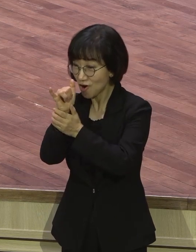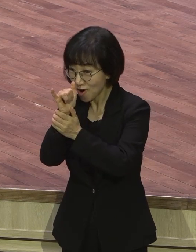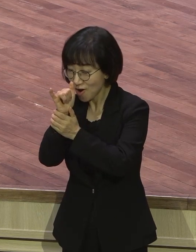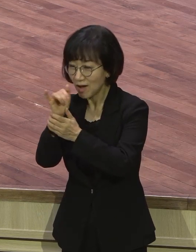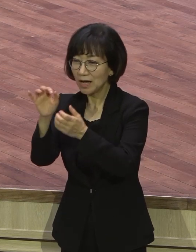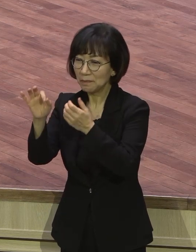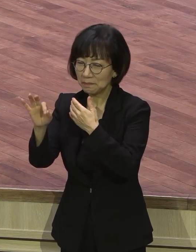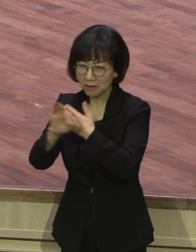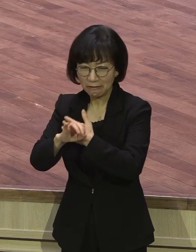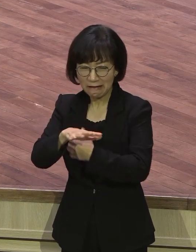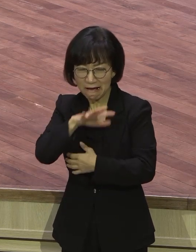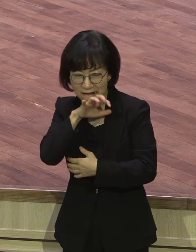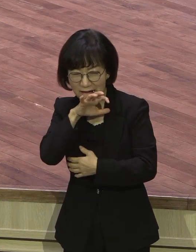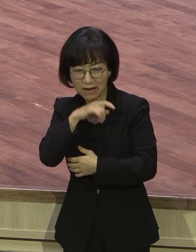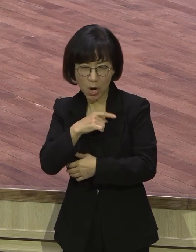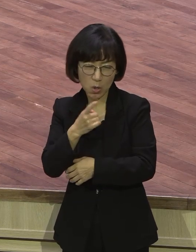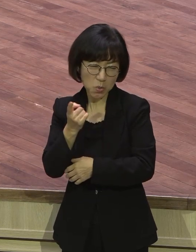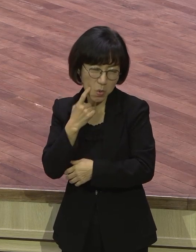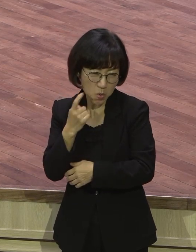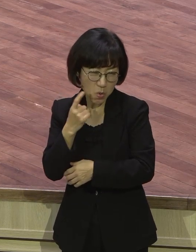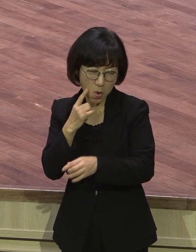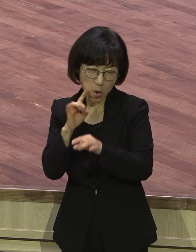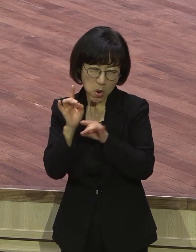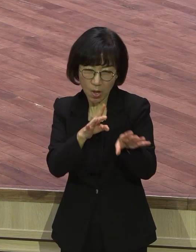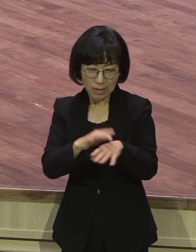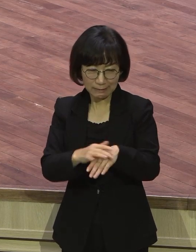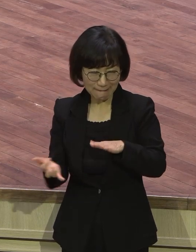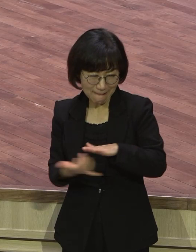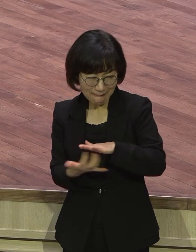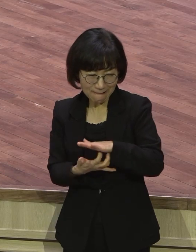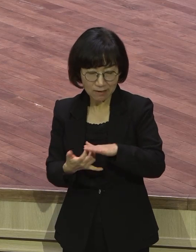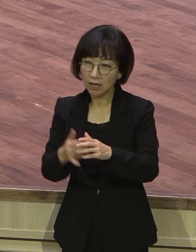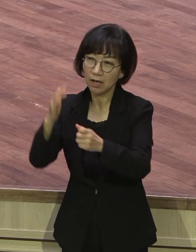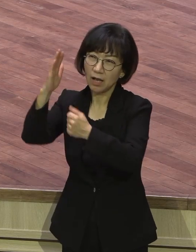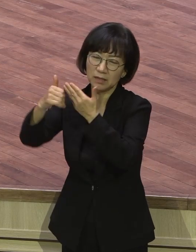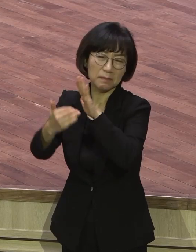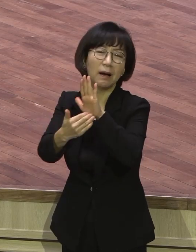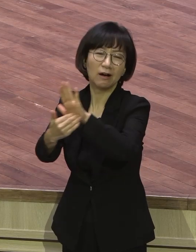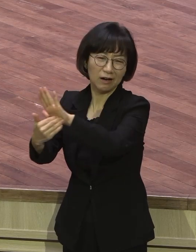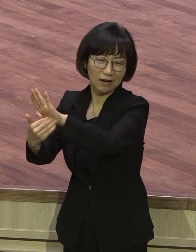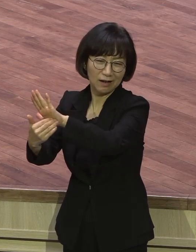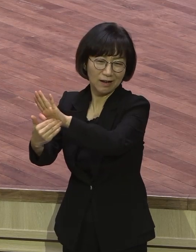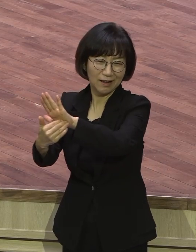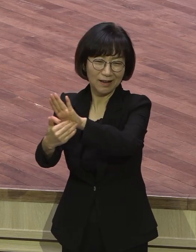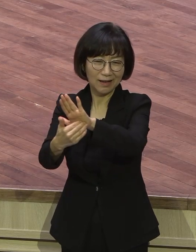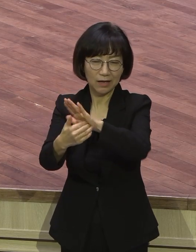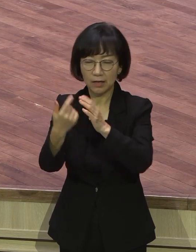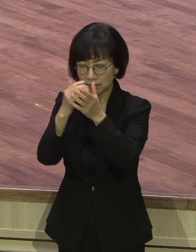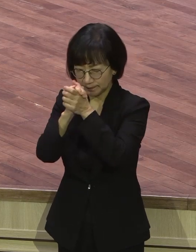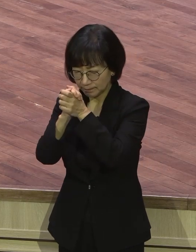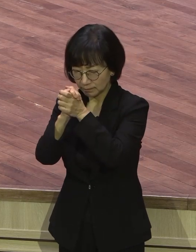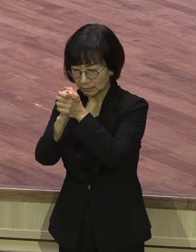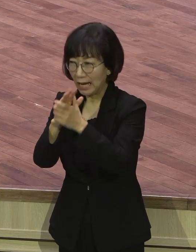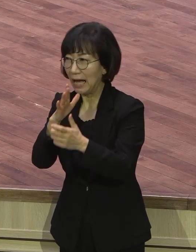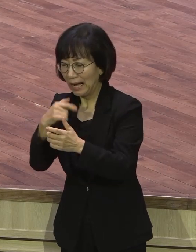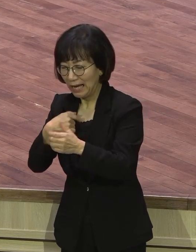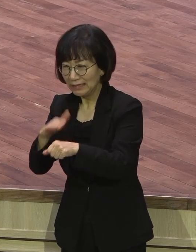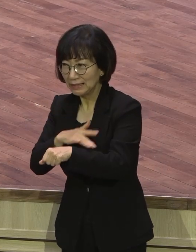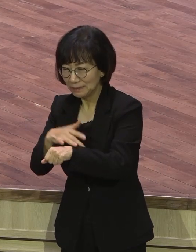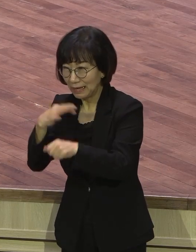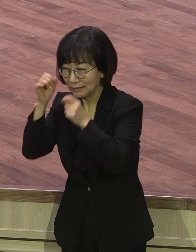고의적인 거짓말하고 속이고 인본주의 그건 못하게 하거든요 기도하면 다 깨닫게 해주시는데 안 하니까